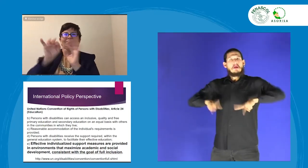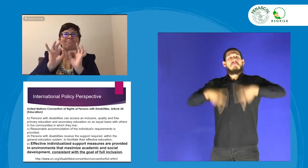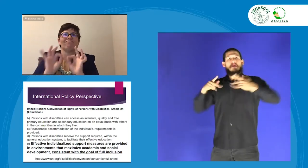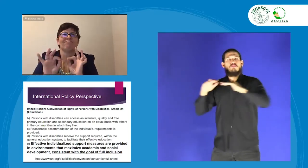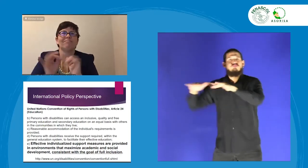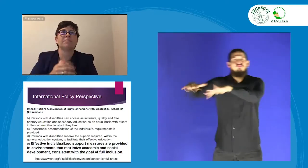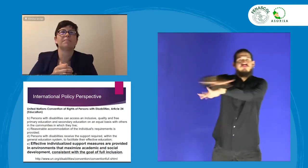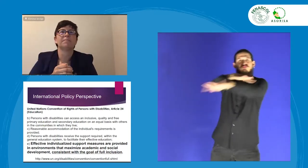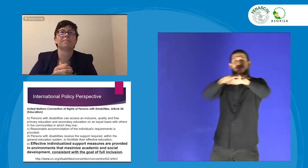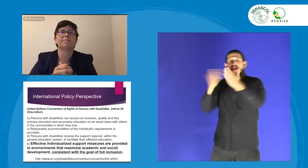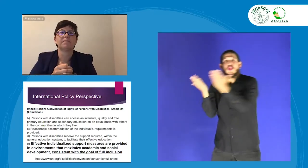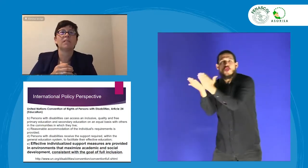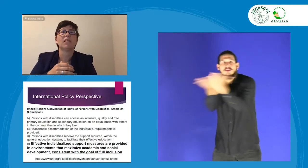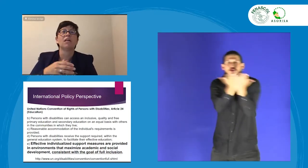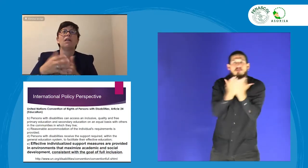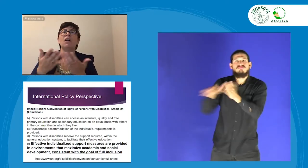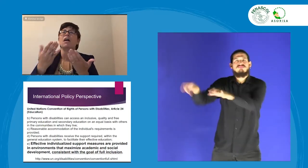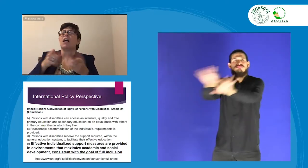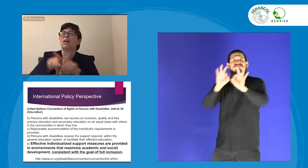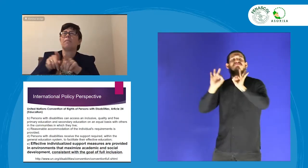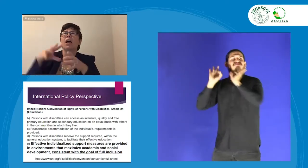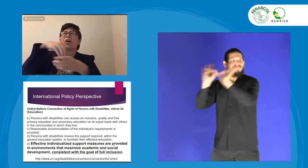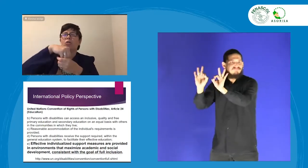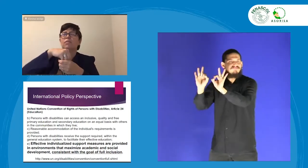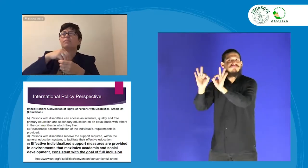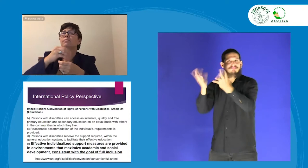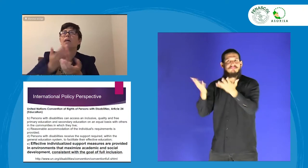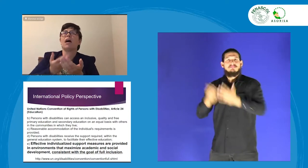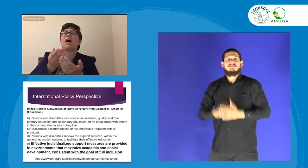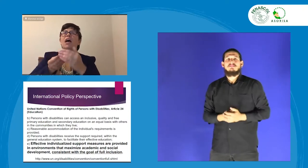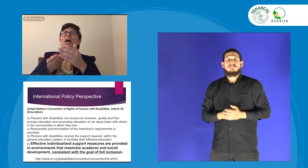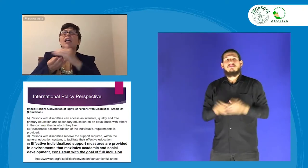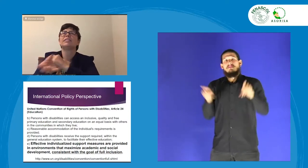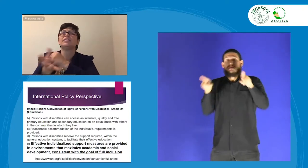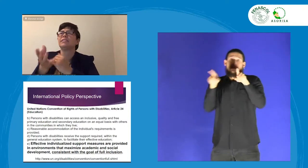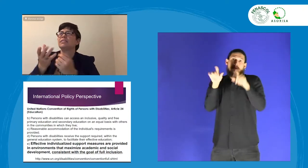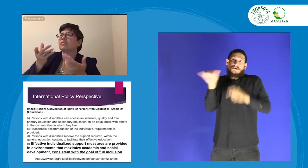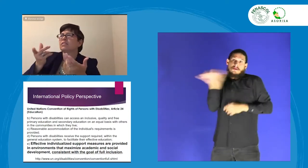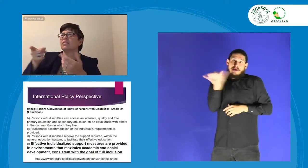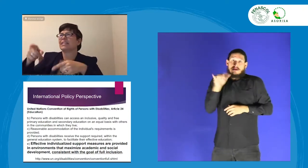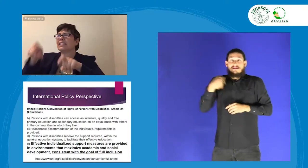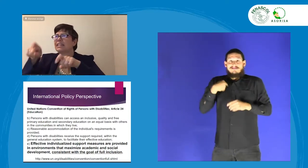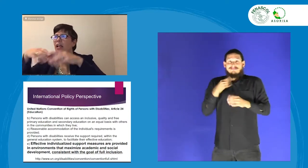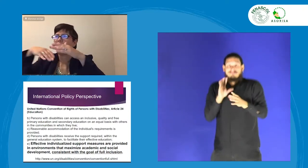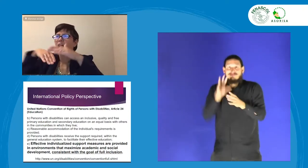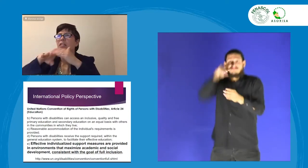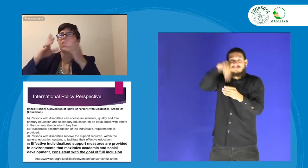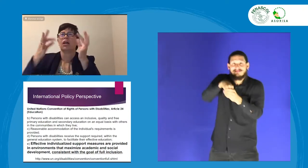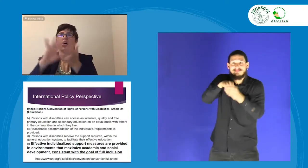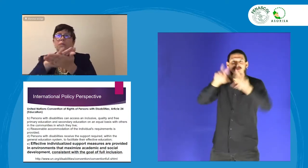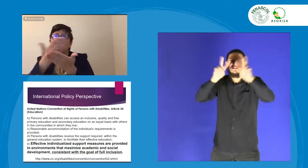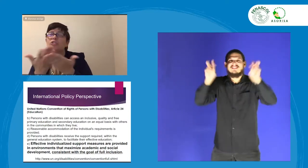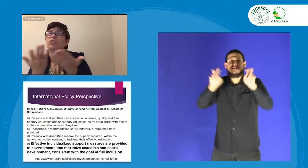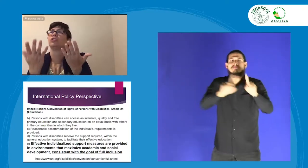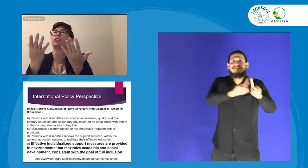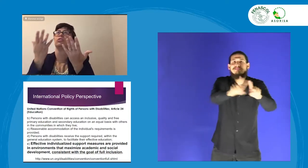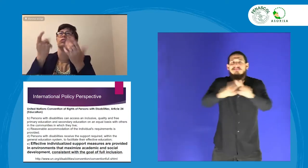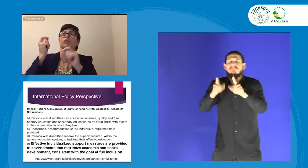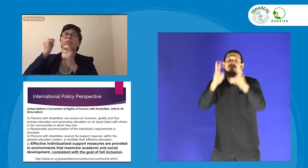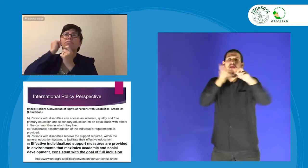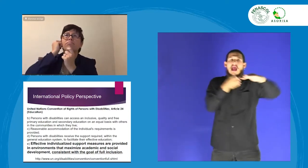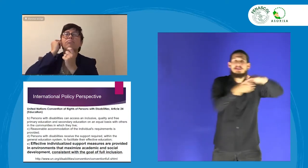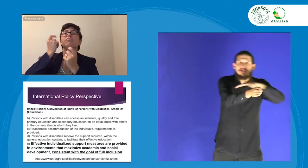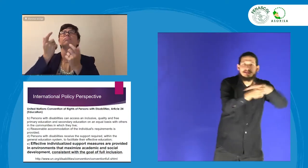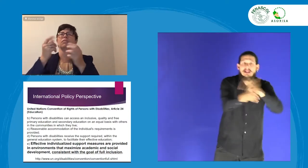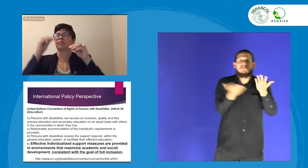oportunidades con los diferentes pares que encuentran en este sector educativo. Ahora bien, cuando hablamos acerca del acceso,